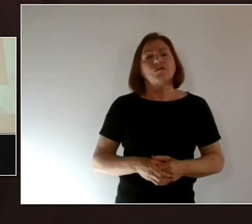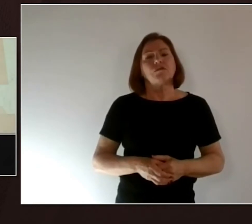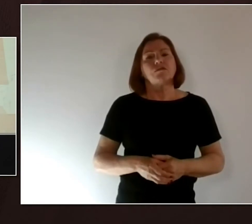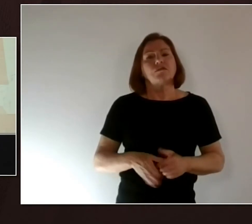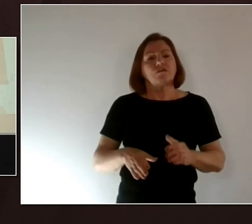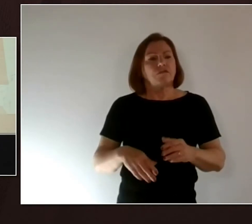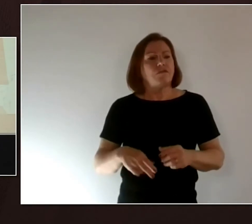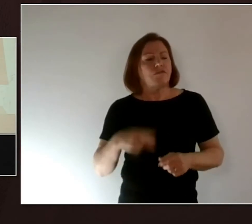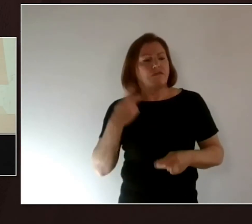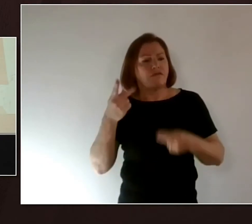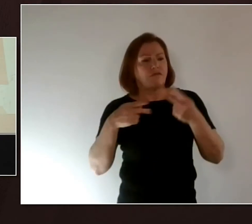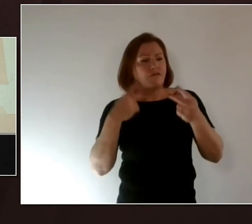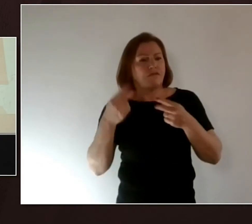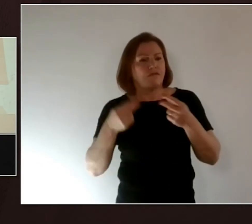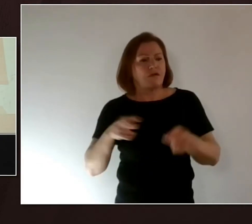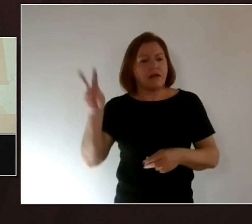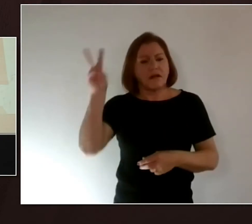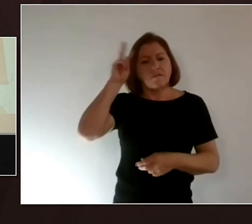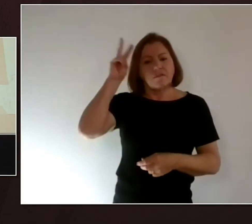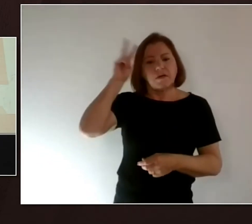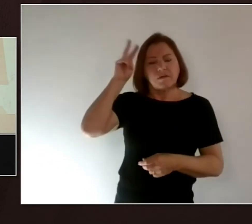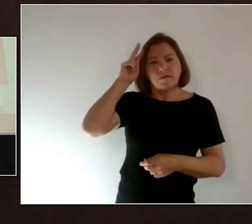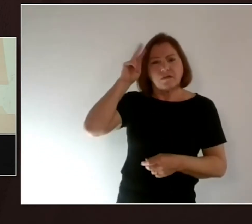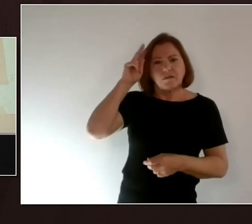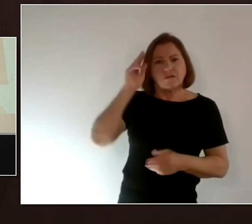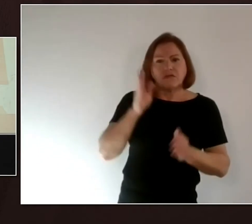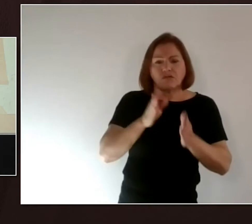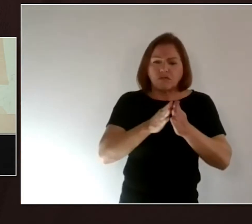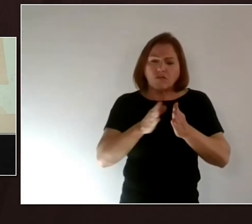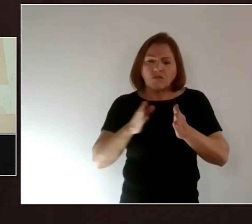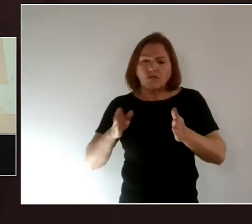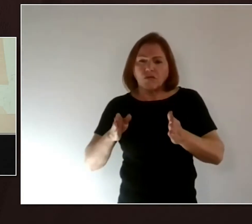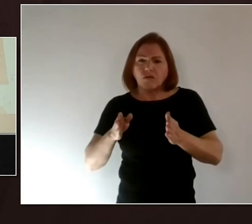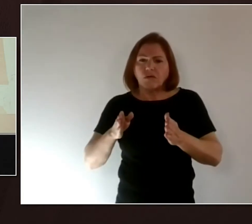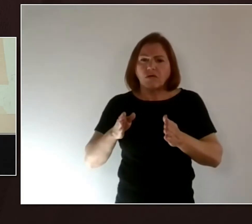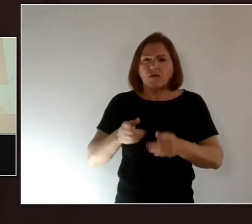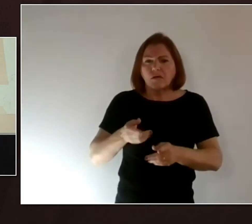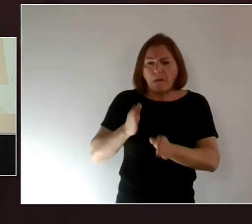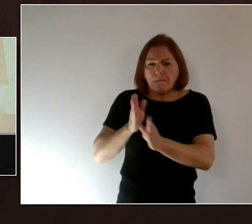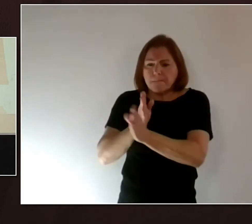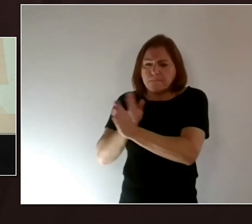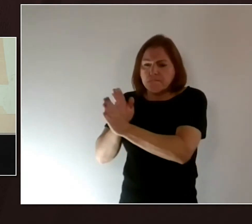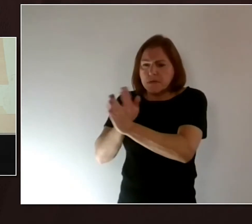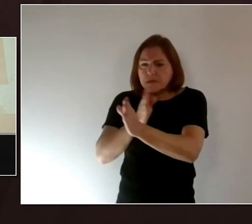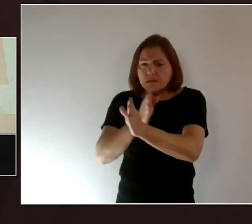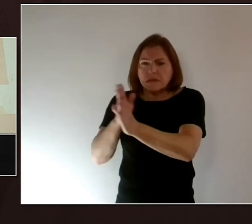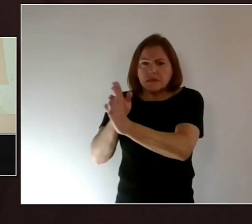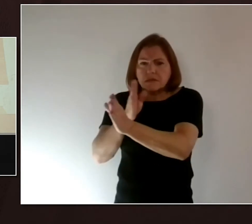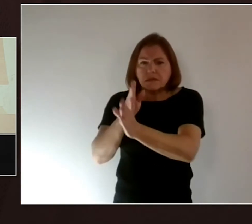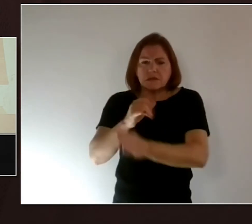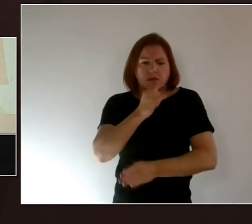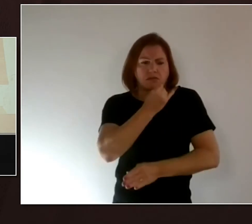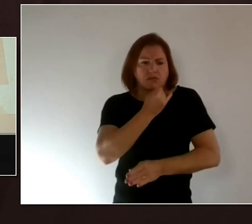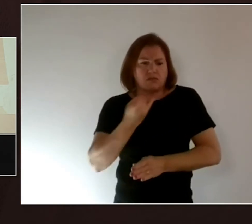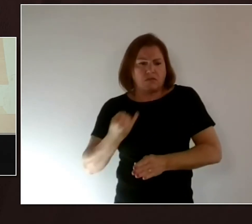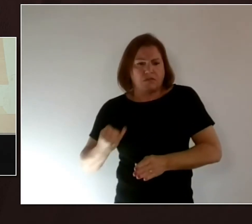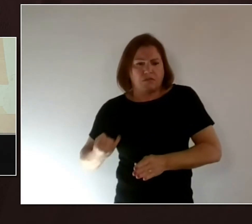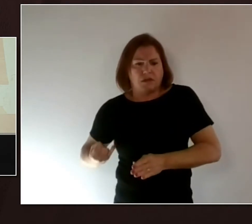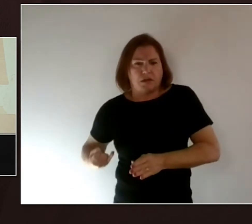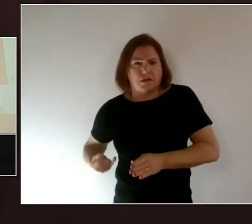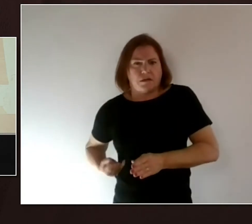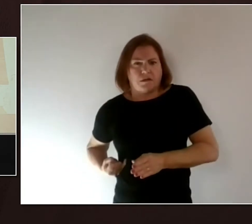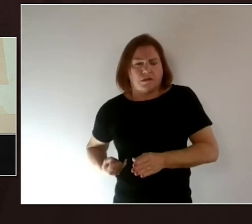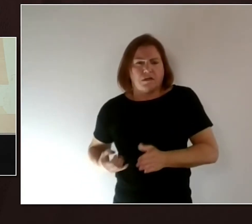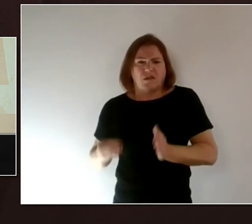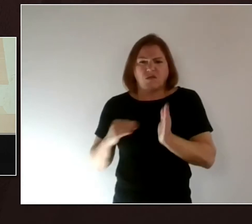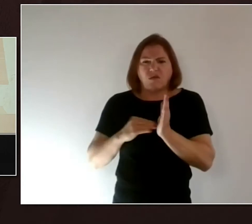histórica, tá? A parte histórica. A última perseguição do imperador Diocleciano, duração exatamente 10